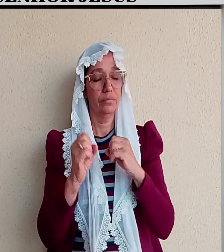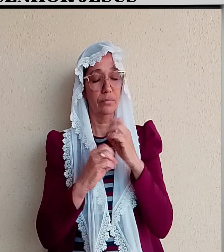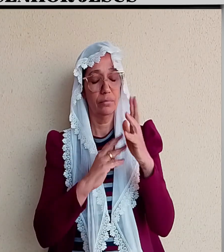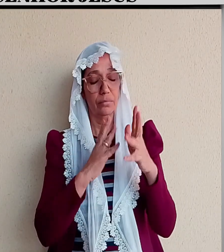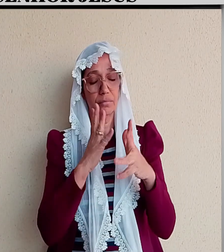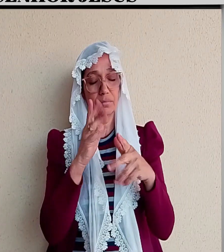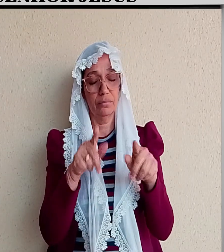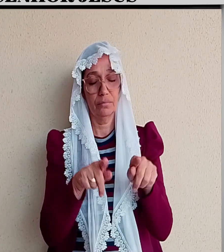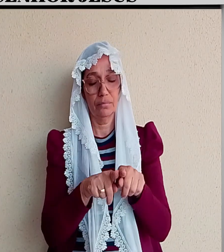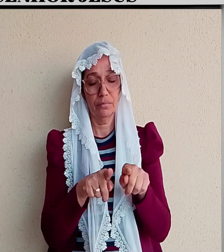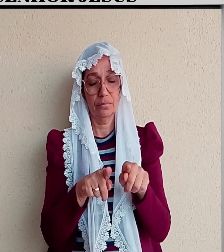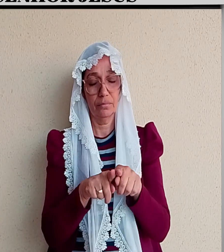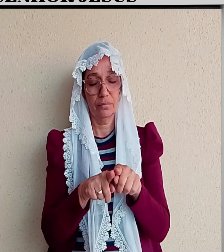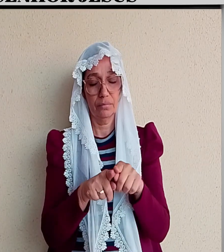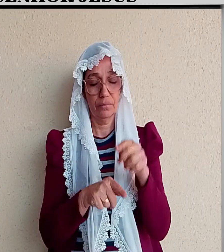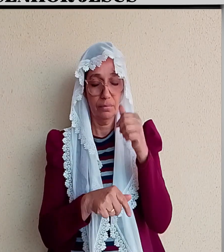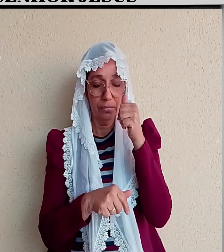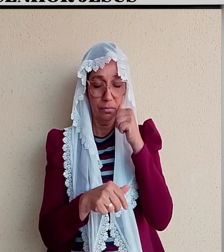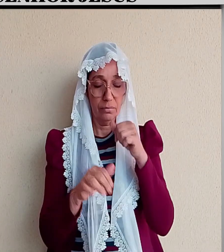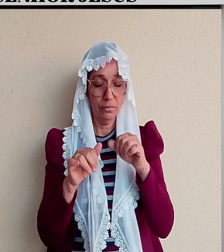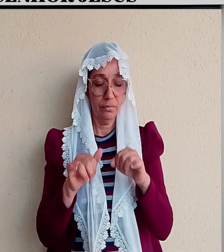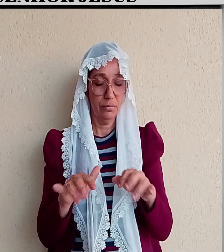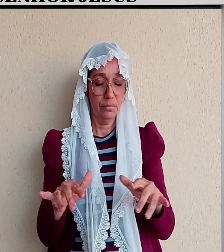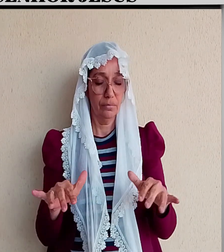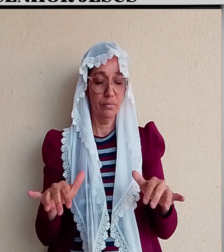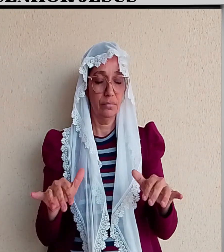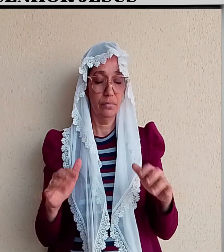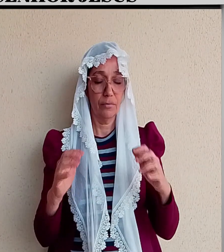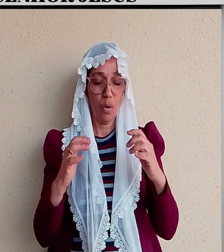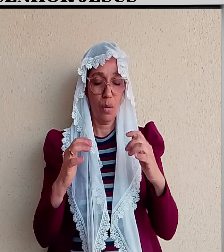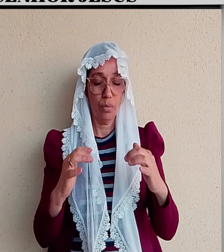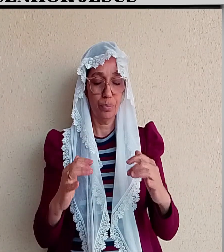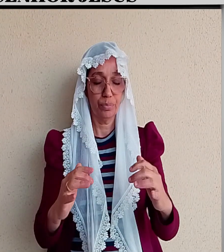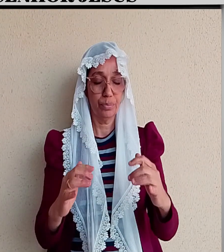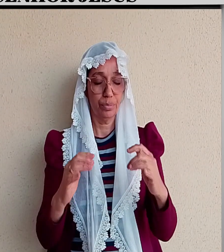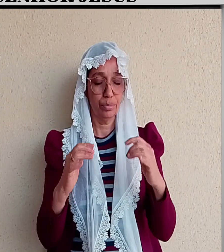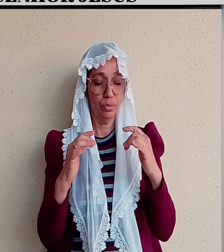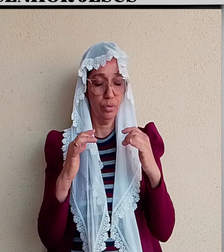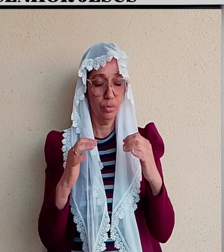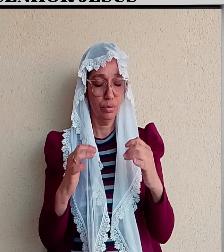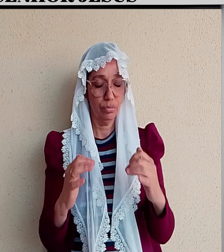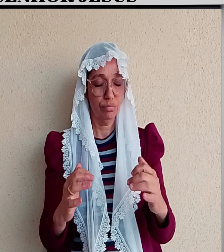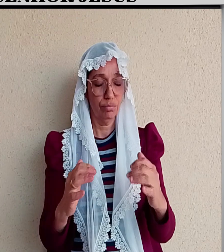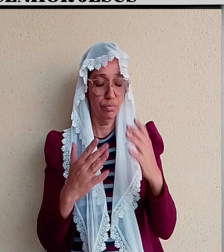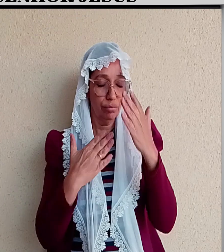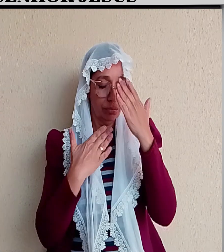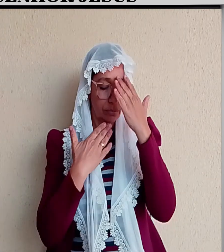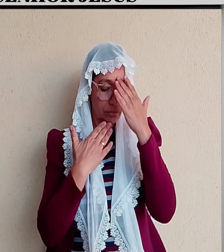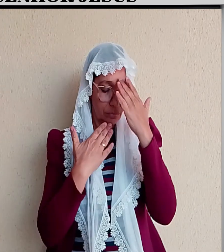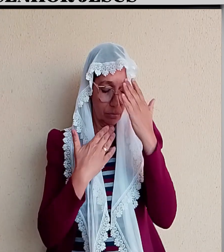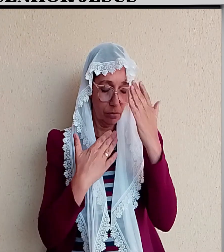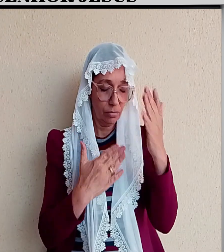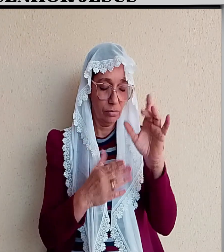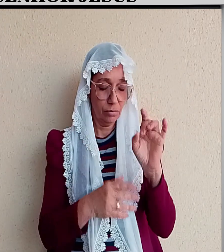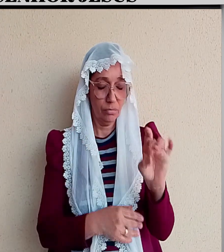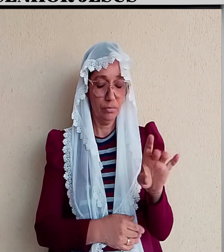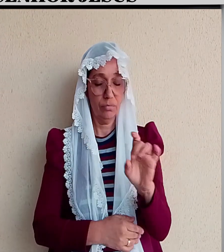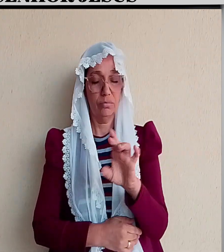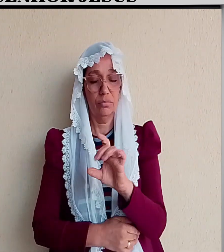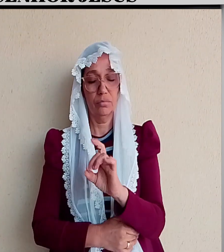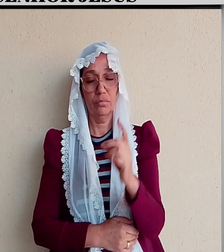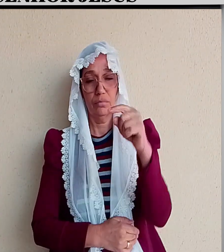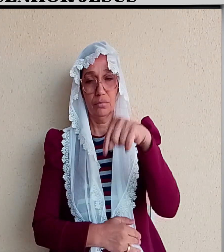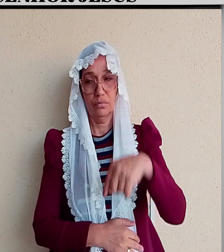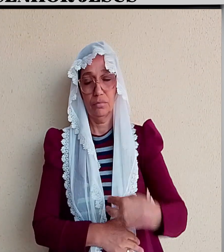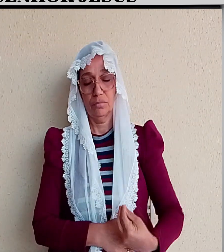por cada um, Pai, que veio aqui cultuar a Ti, Pai amado. Aleluia, Os glória. hinos, Senhor, que falaram com nossas almas, Pai